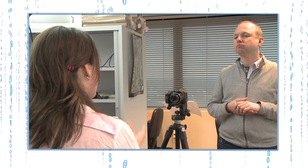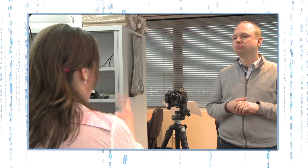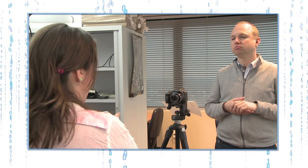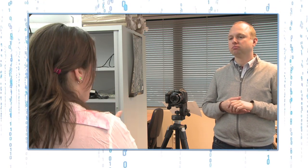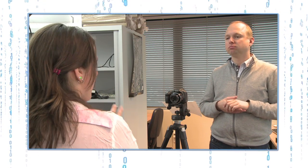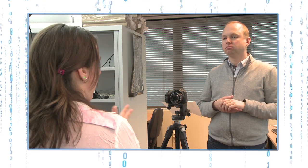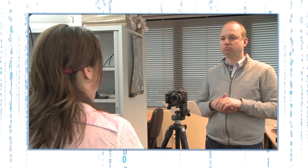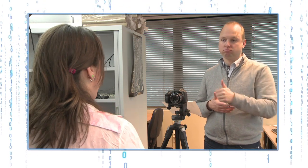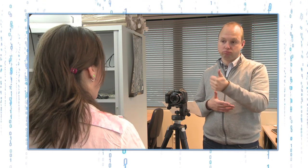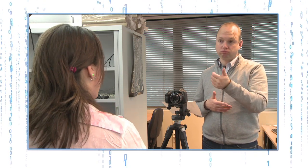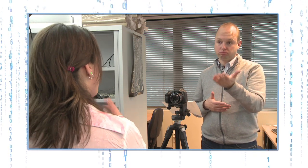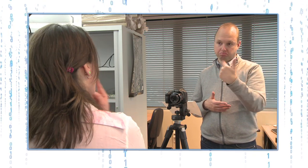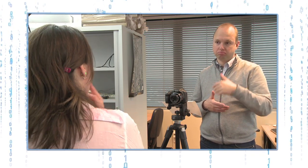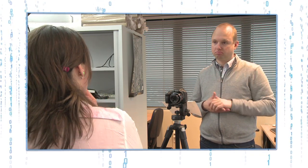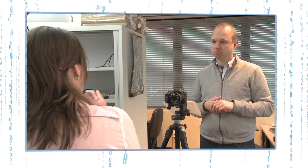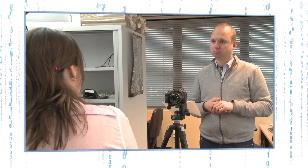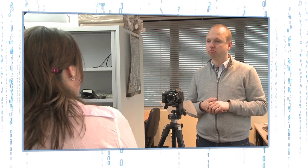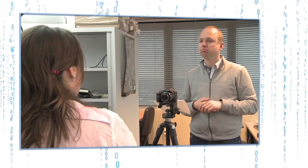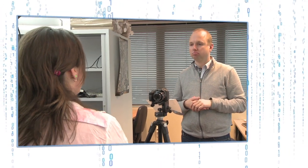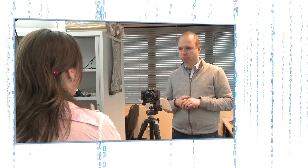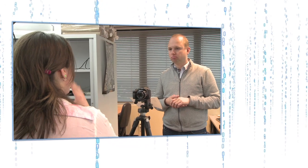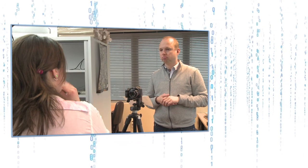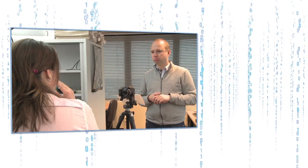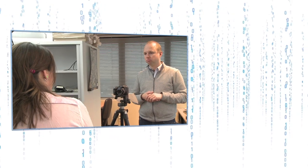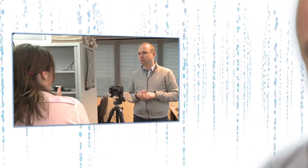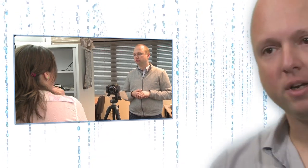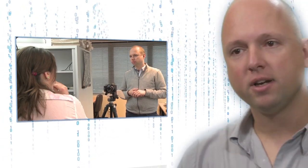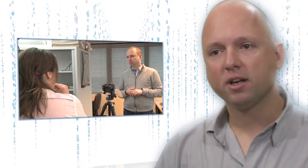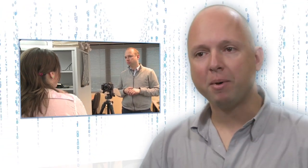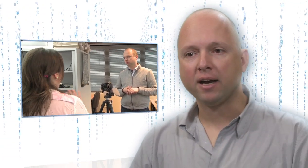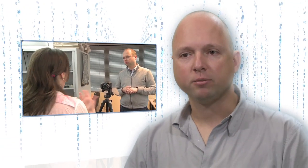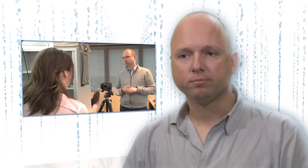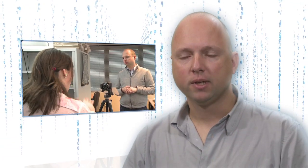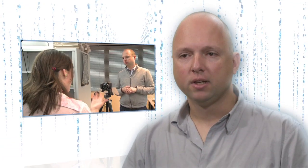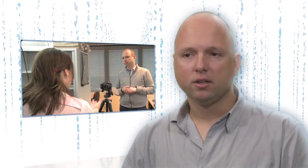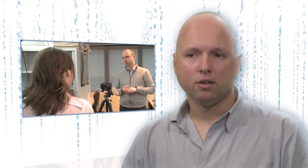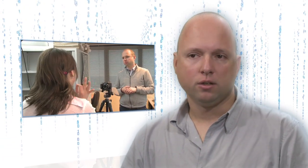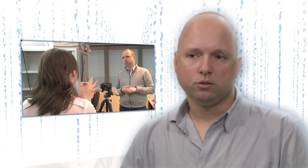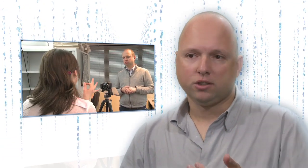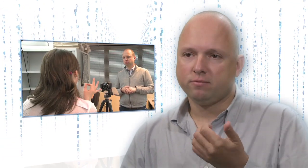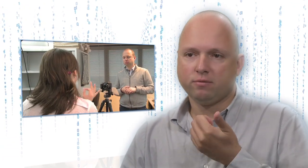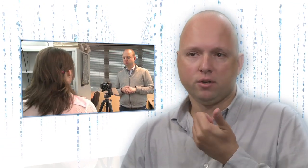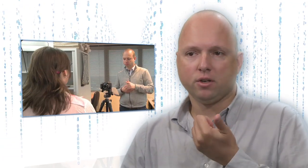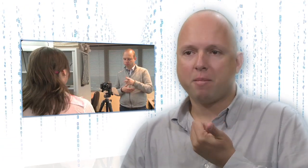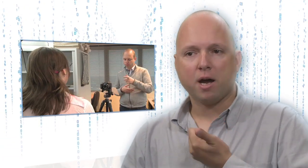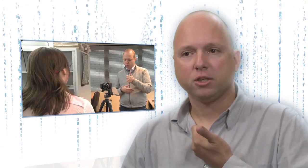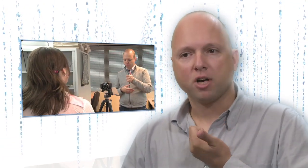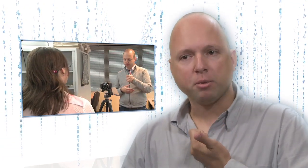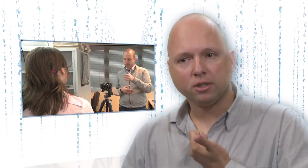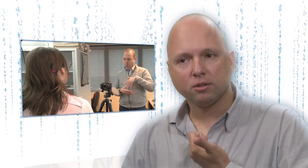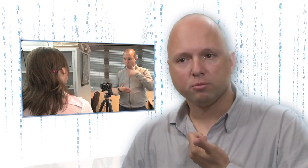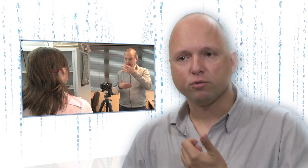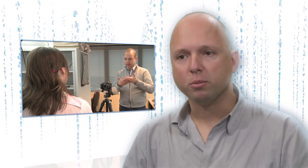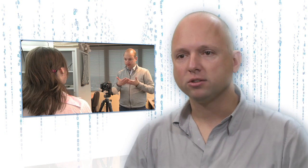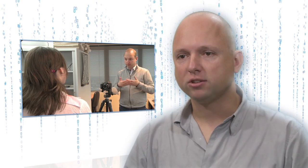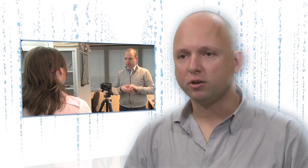ontstaat een probleem omdat Nederlandse woorden niet één op één meppen op gebaren. Dus als je een gebaar hebt als